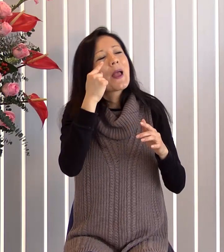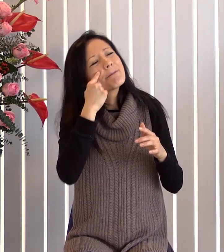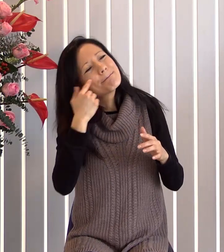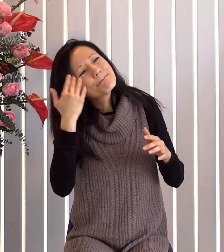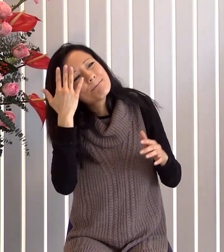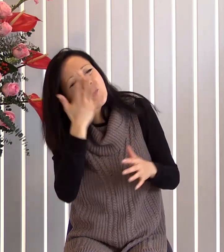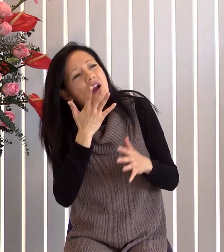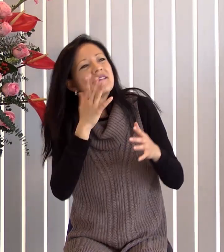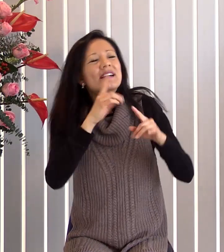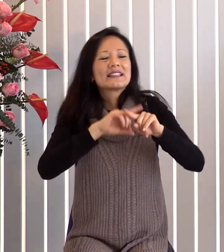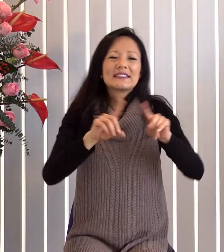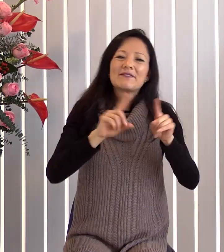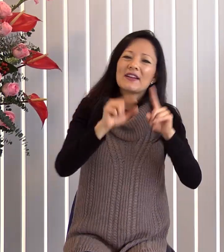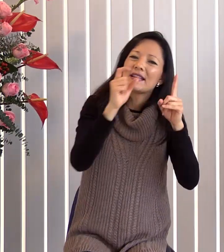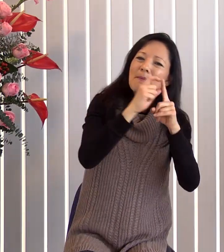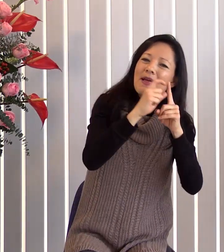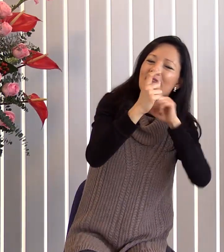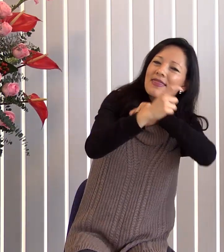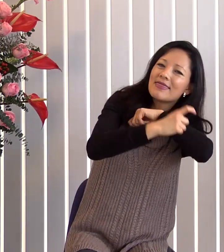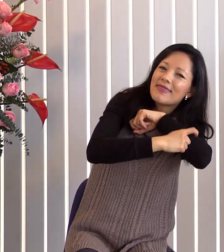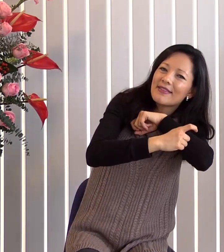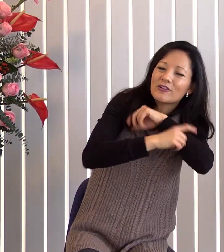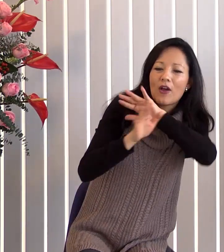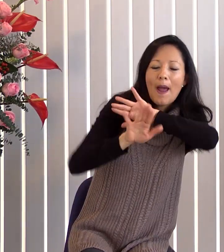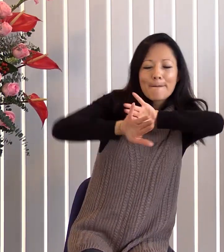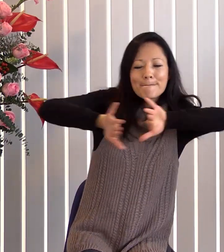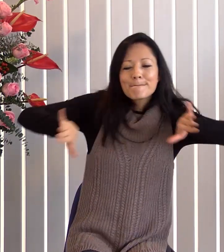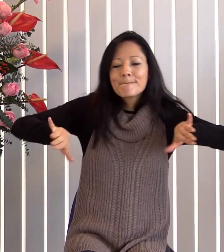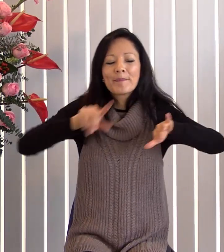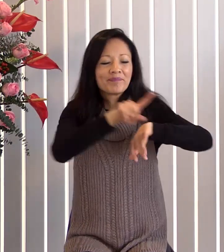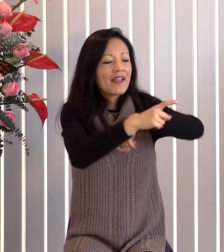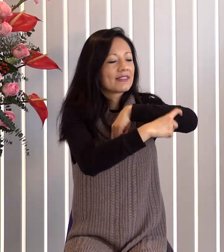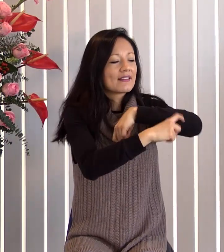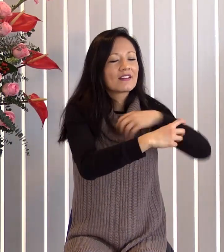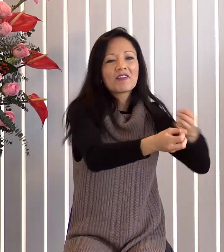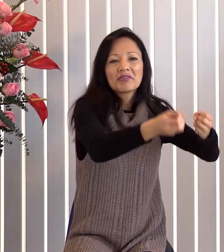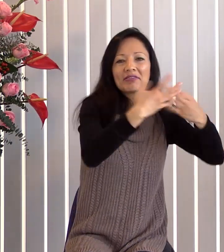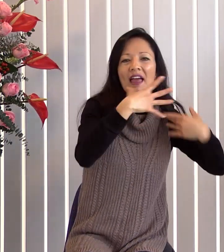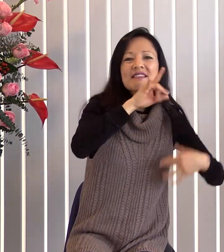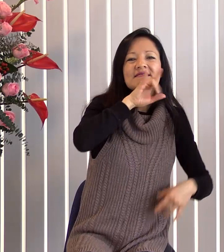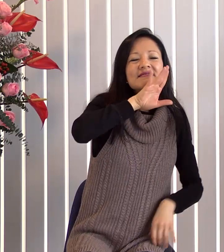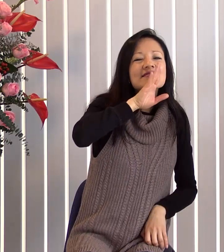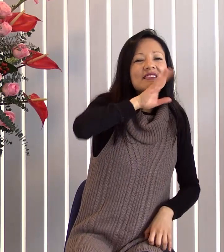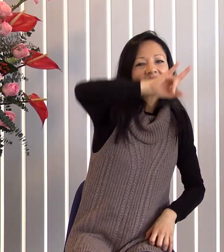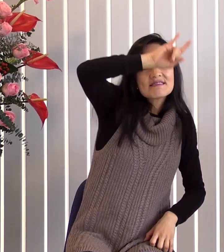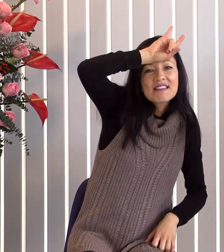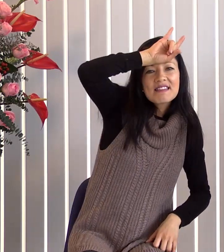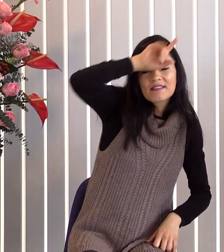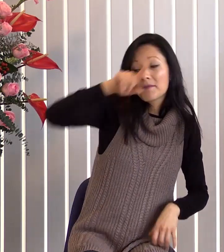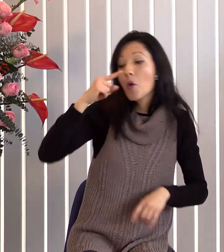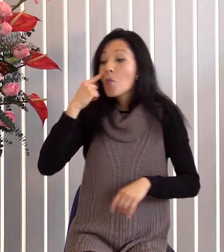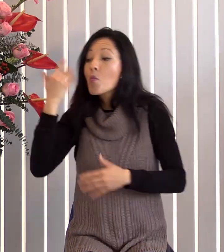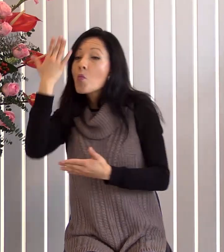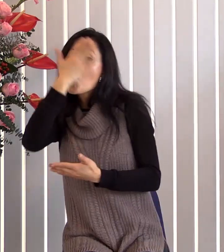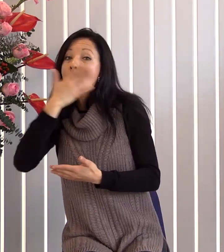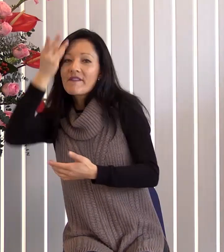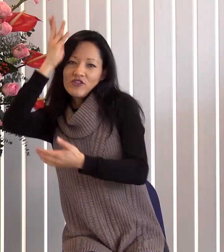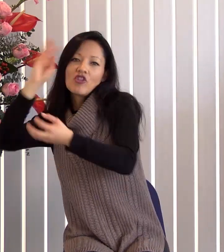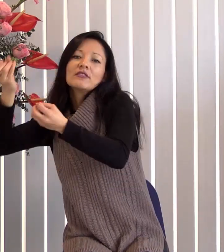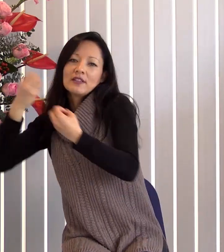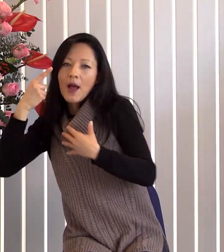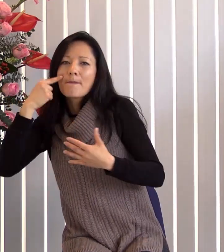a tentación, porque tentación viene de Satanás, pero la prueba viene de Dios. Bueno, toda una